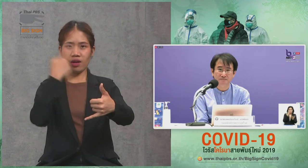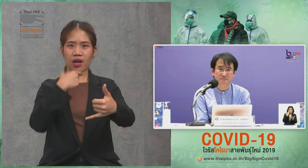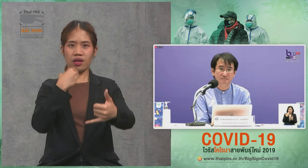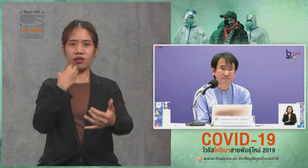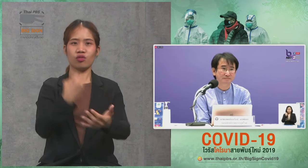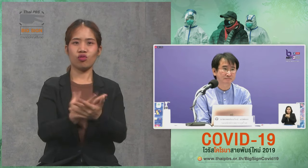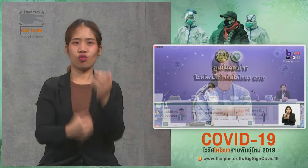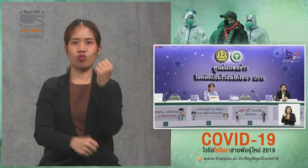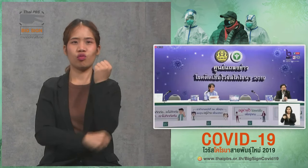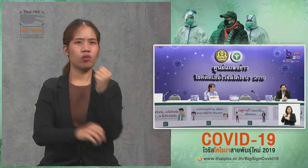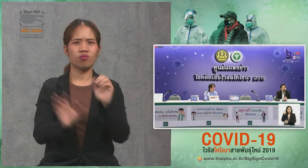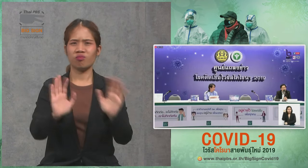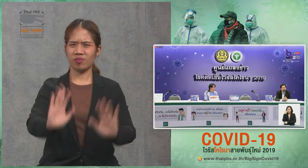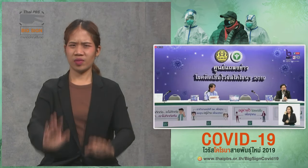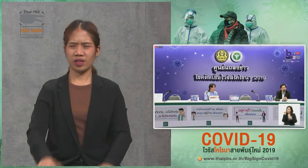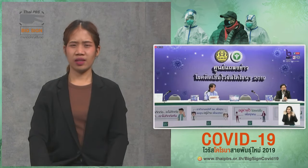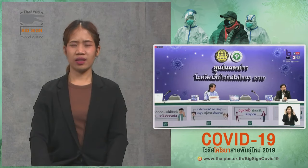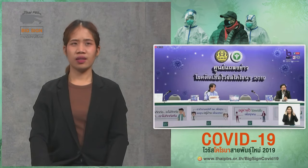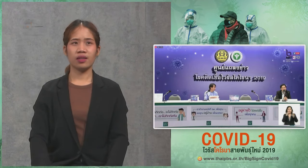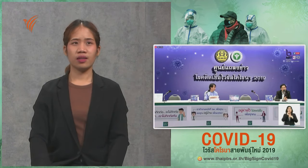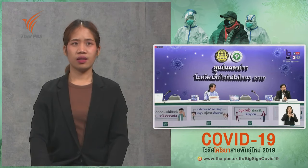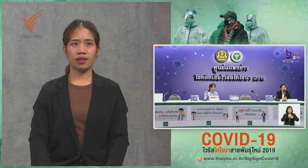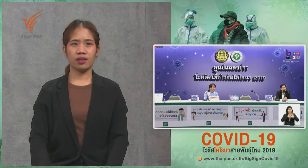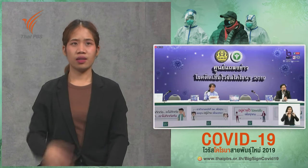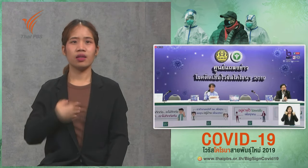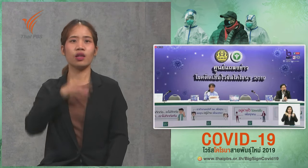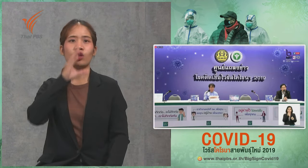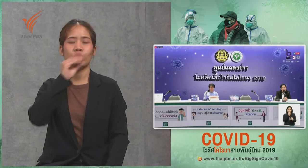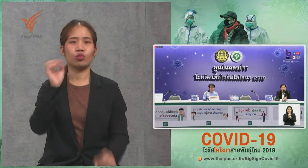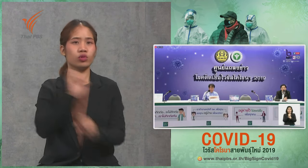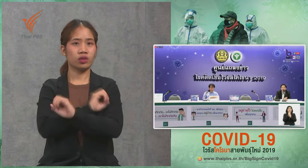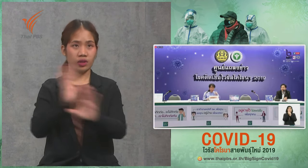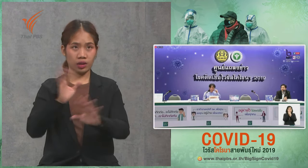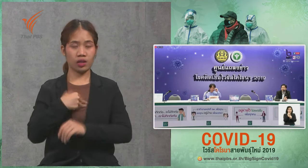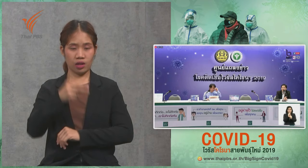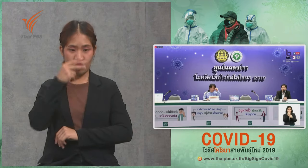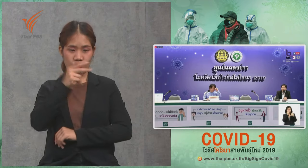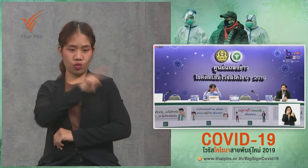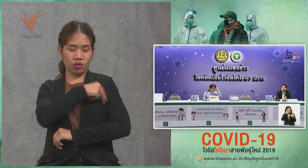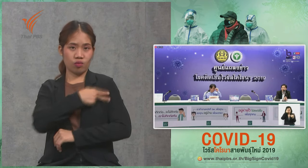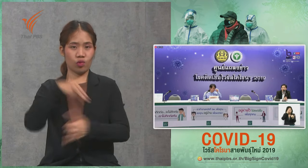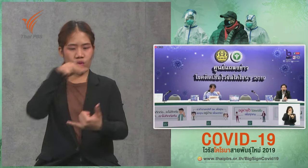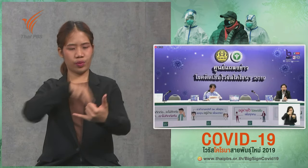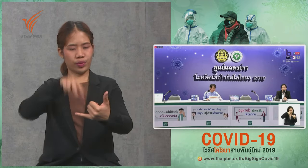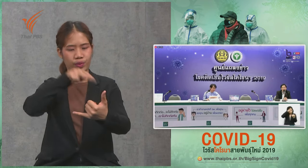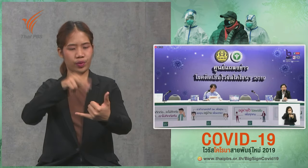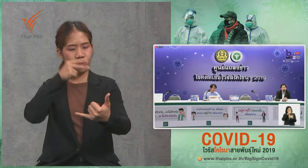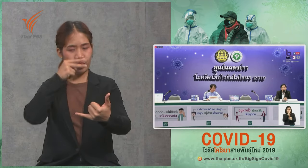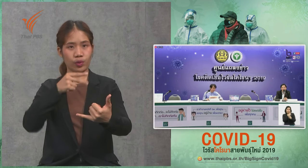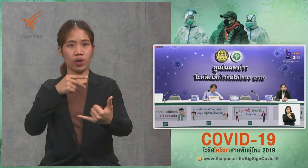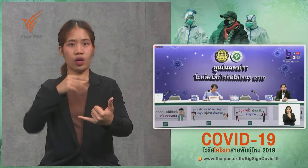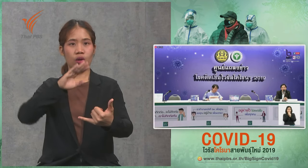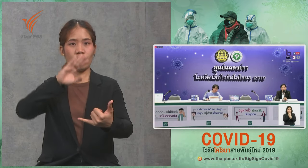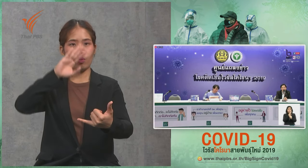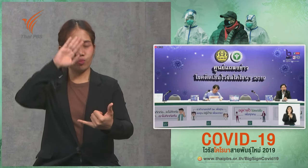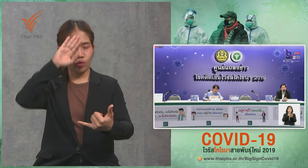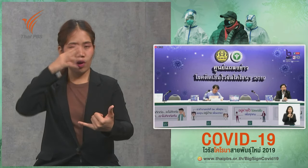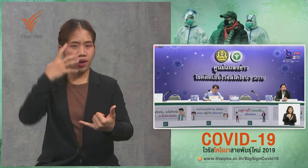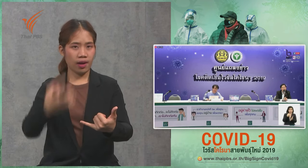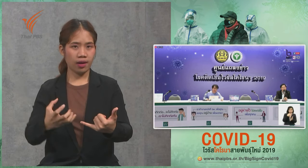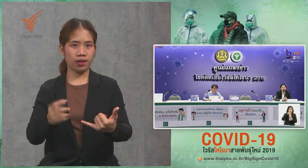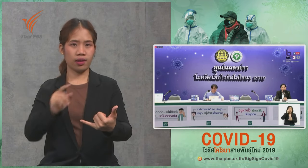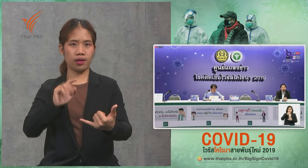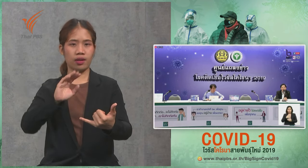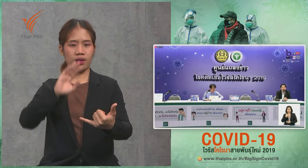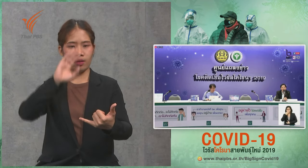ครับ ครับยืนยันว่าเรารักษาไปตามข้อบ่งชี้นะครับนะถ้าจำเป็นต้องให้ยาจำเป็นต้อง